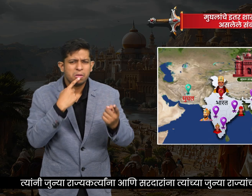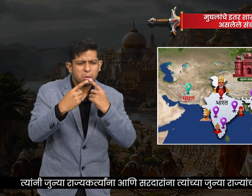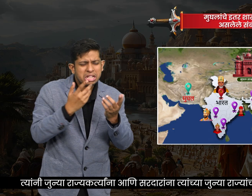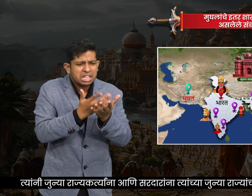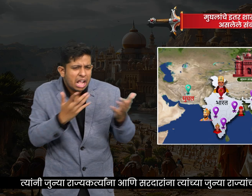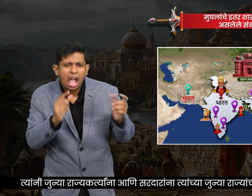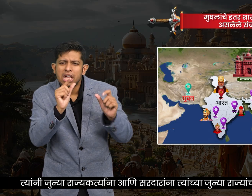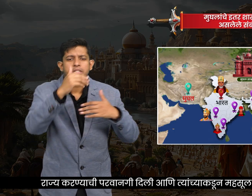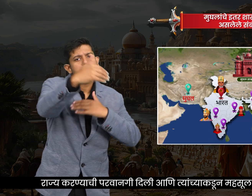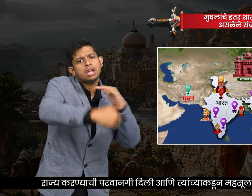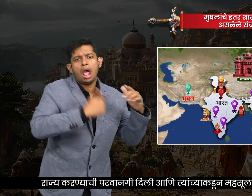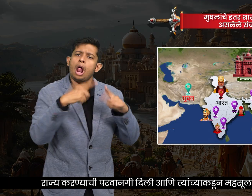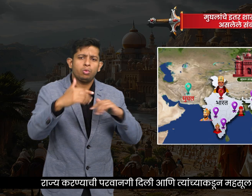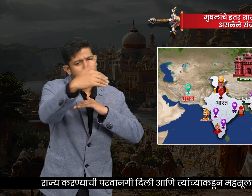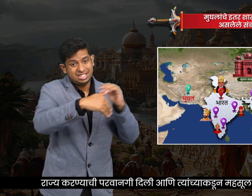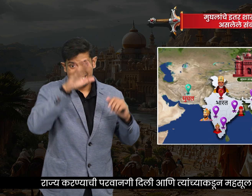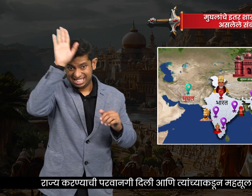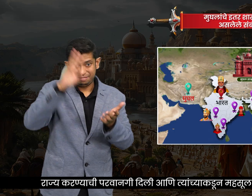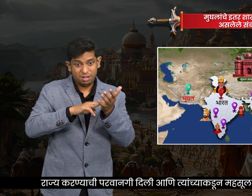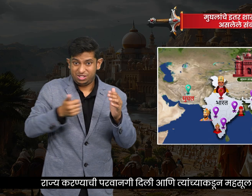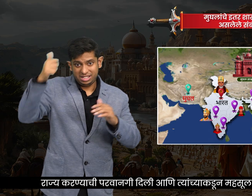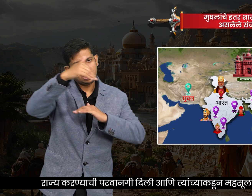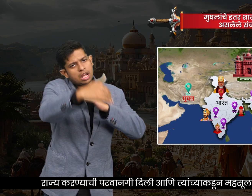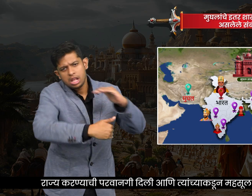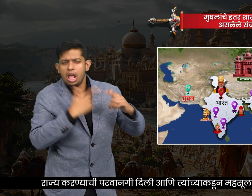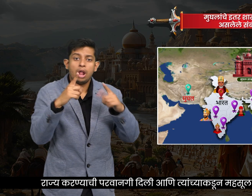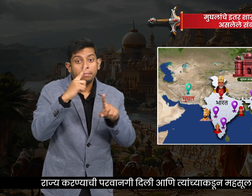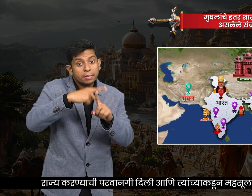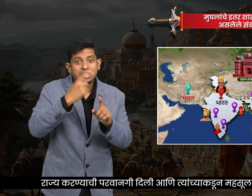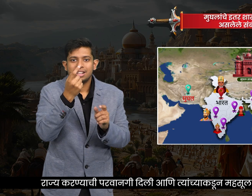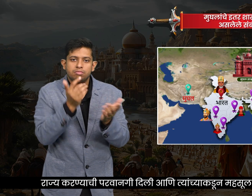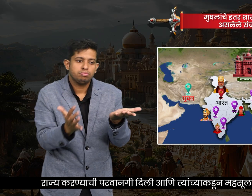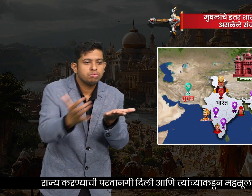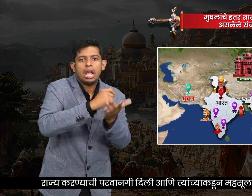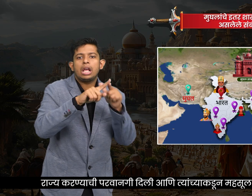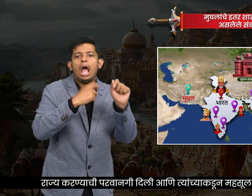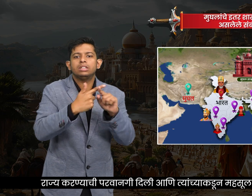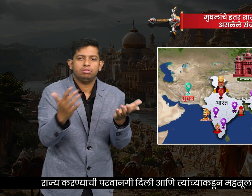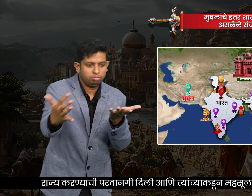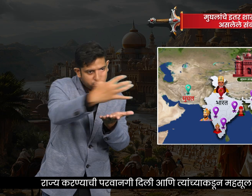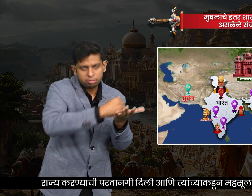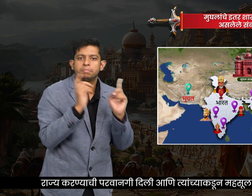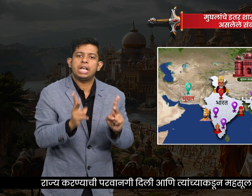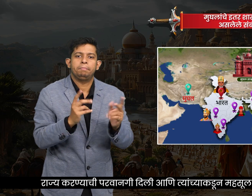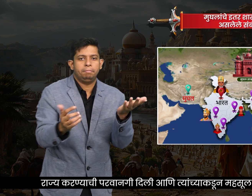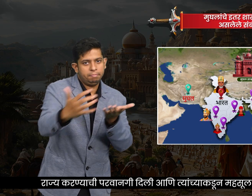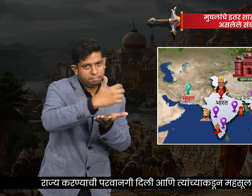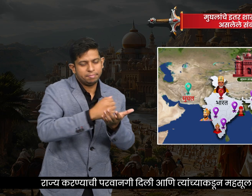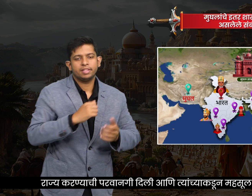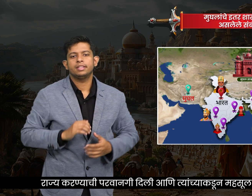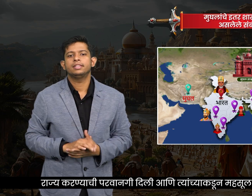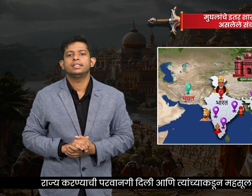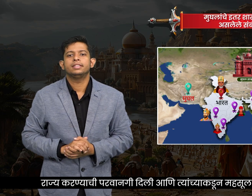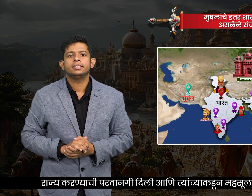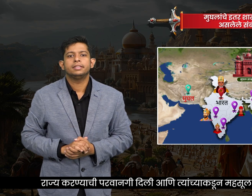मोठ्याच्या भागांवर राज्य करण्याची परवानगी दिली आणि त्यांच्याकडून महसूल गोळा केला.